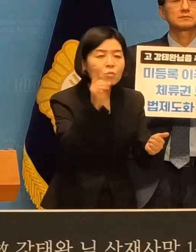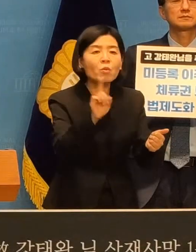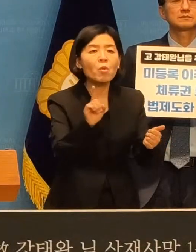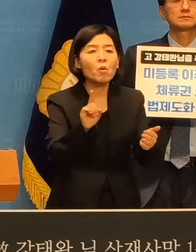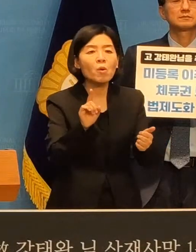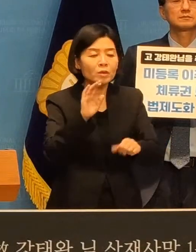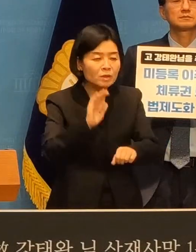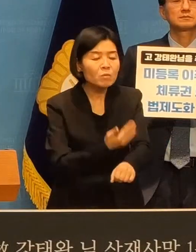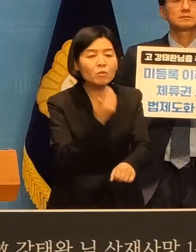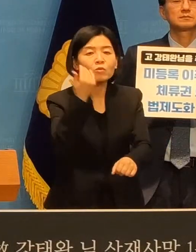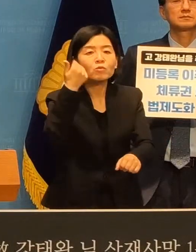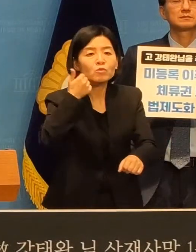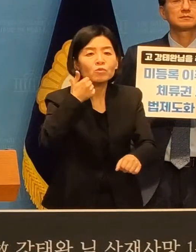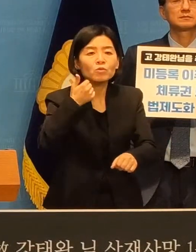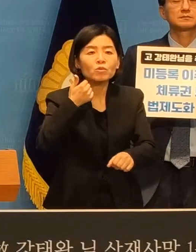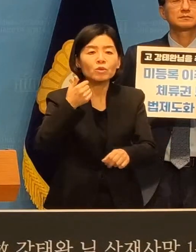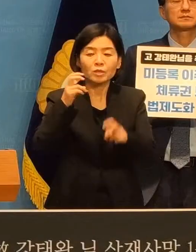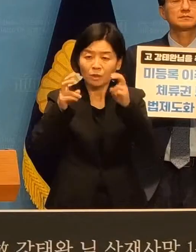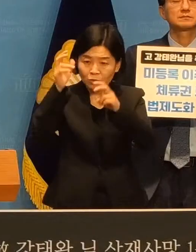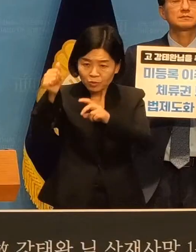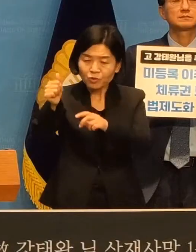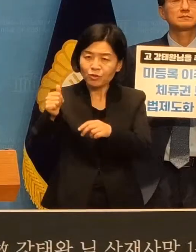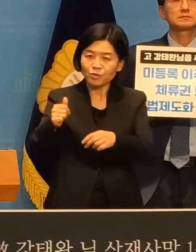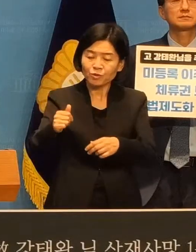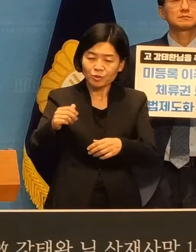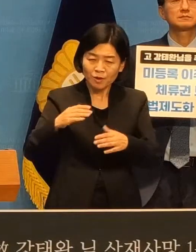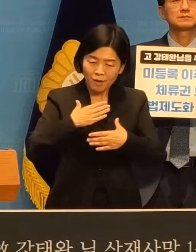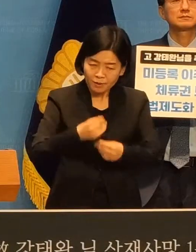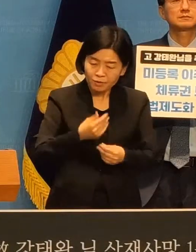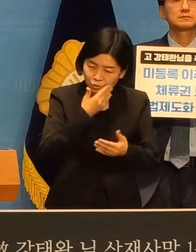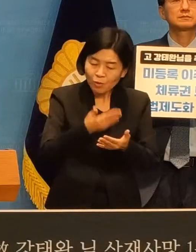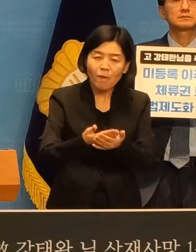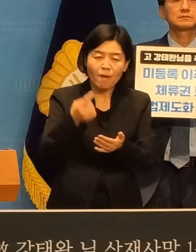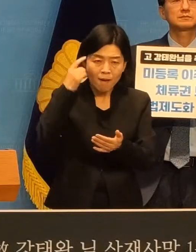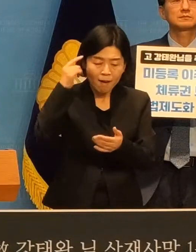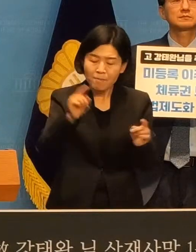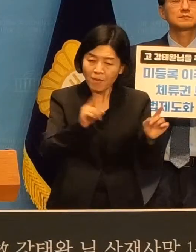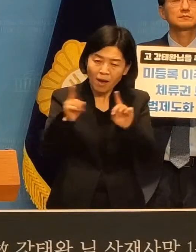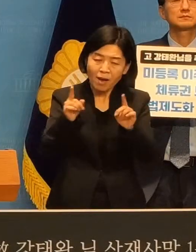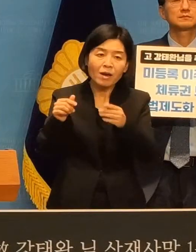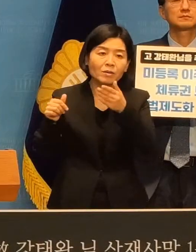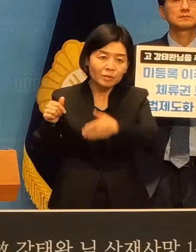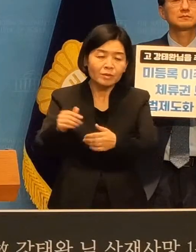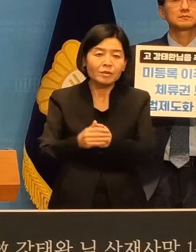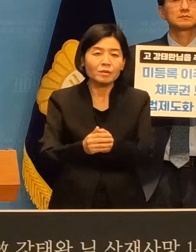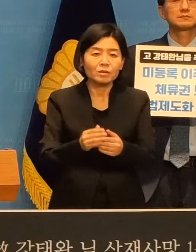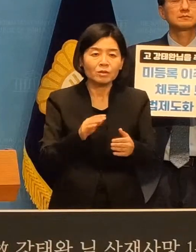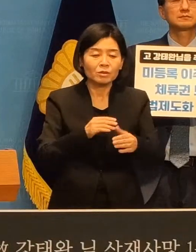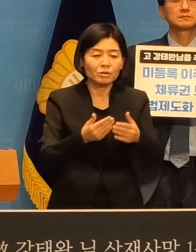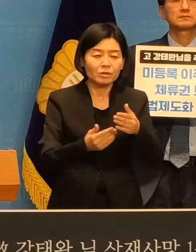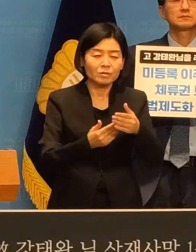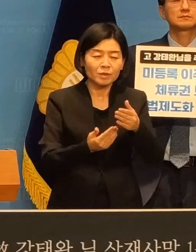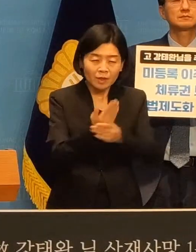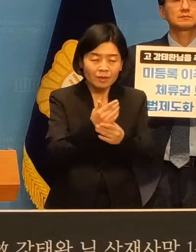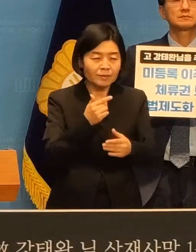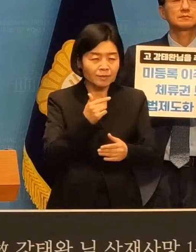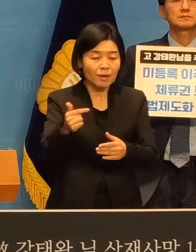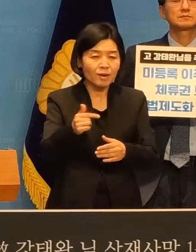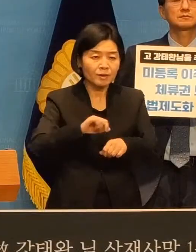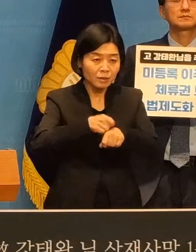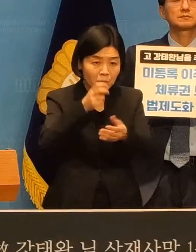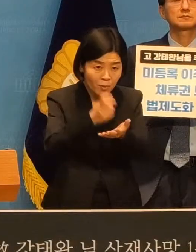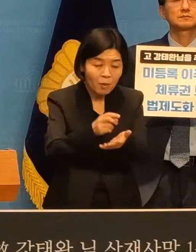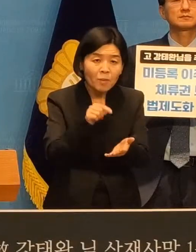의무 위반에 대한 경중을 울리기 위해 이 산재 사망 사고에 대한 중대재해처벌법상 신속하고 철저한